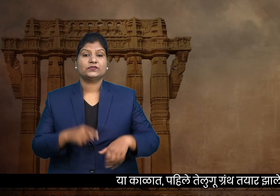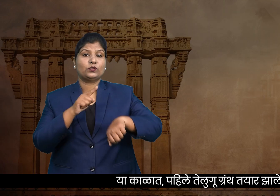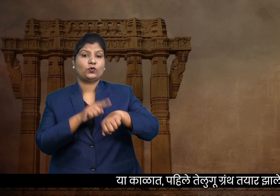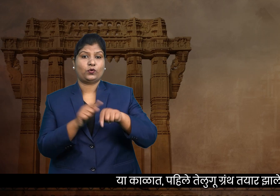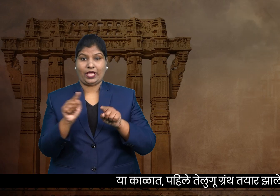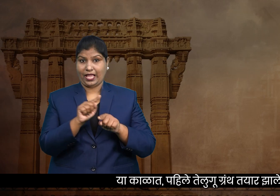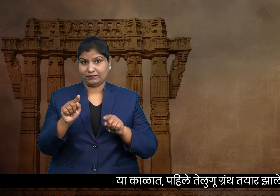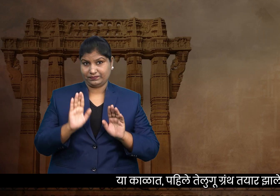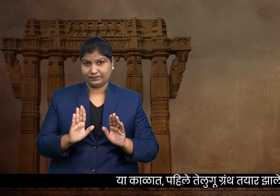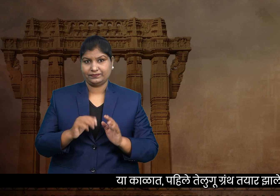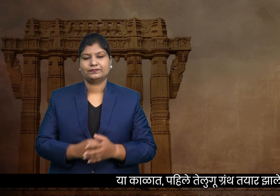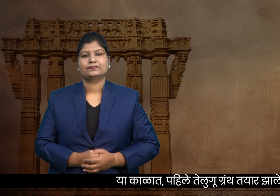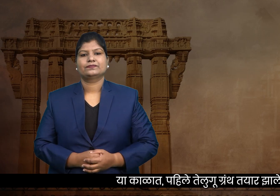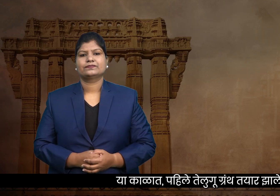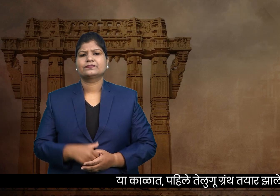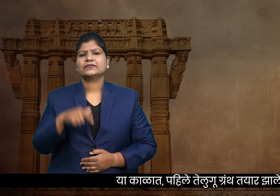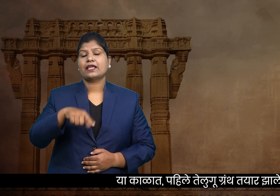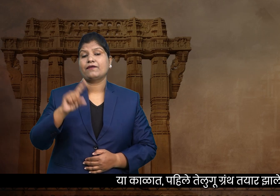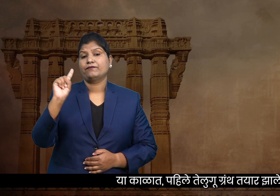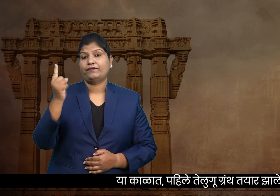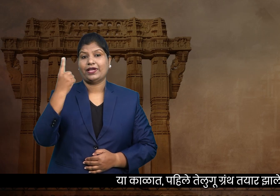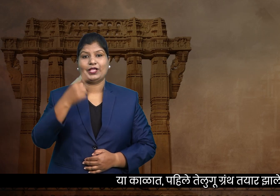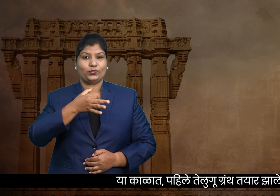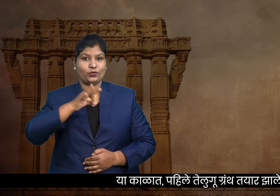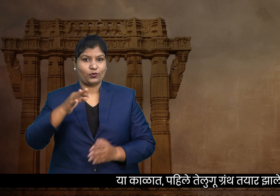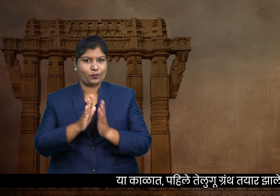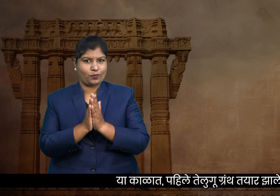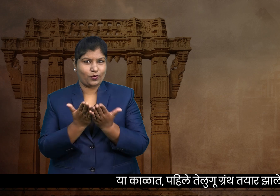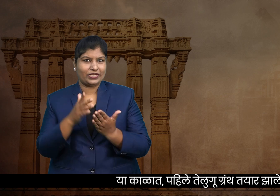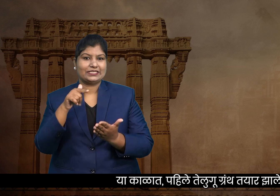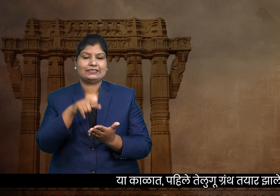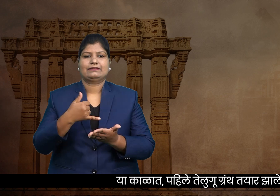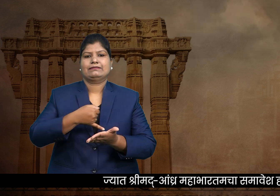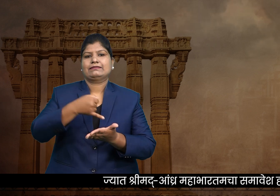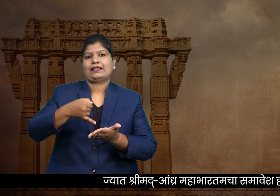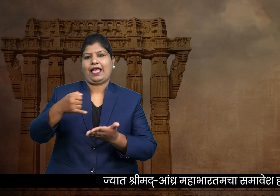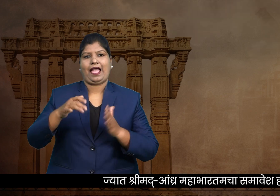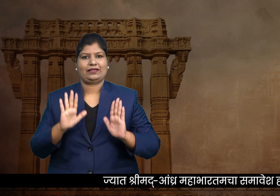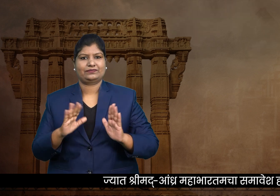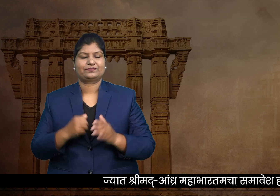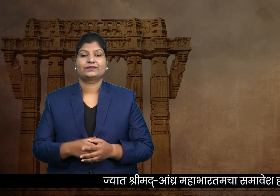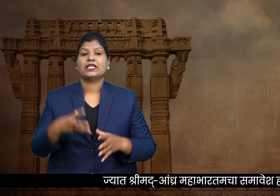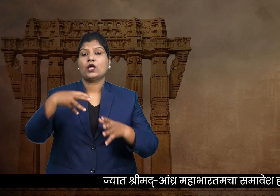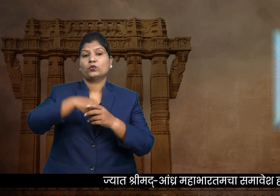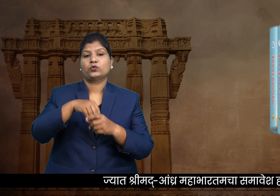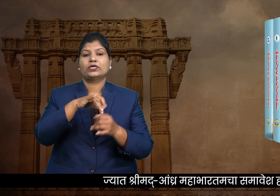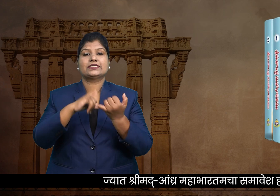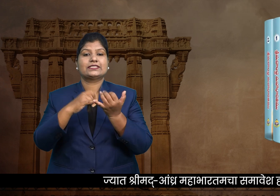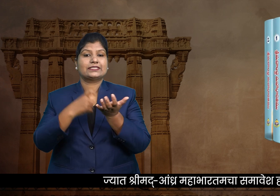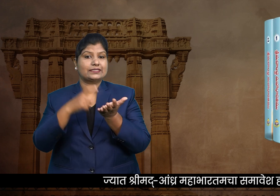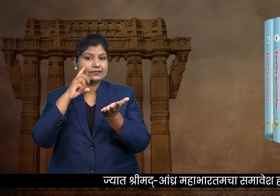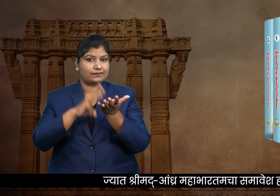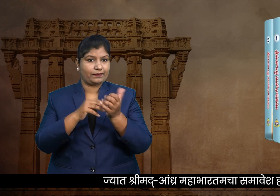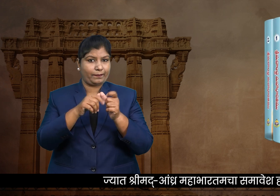या काठात पहिले तेलुगू ग्रंथ तयार झाले ज्यात श्रीमद आंध्र